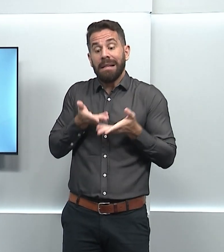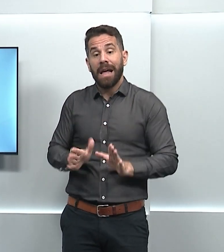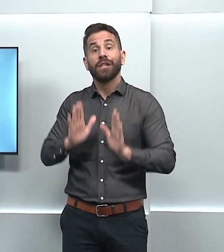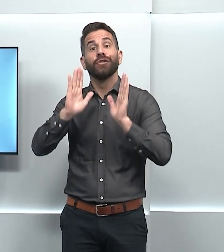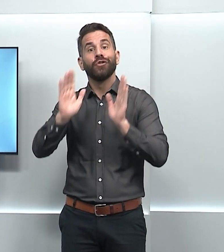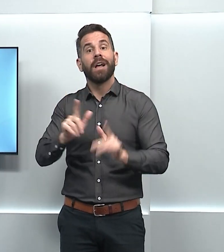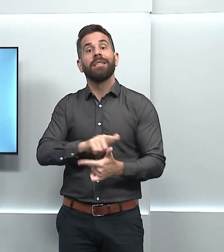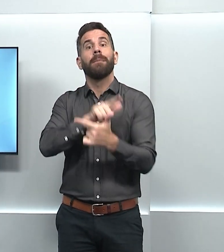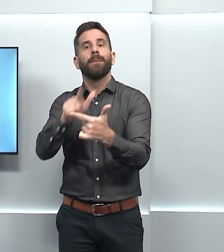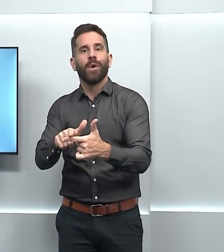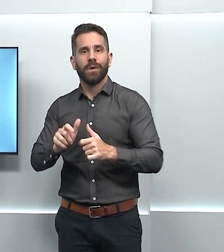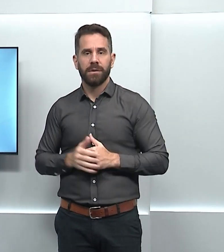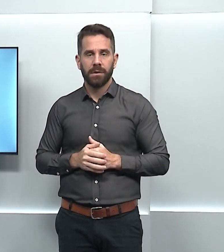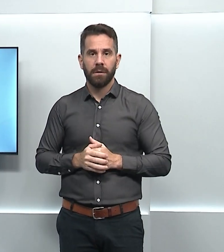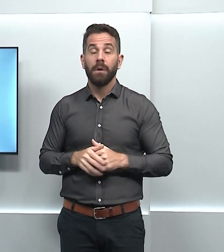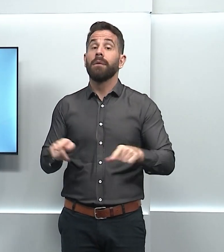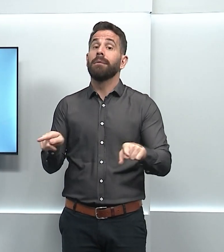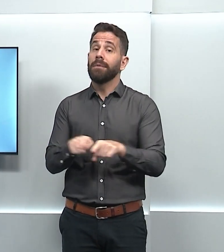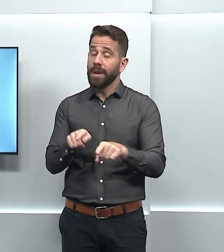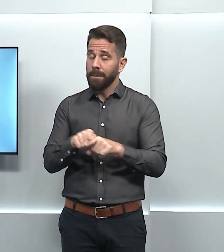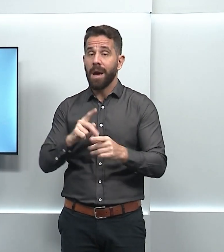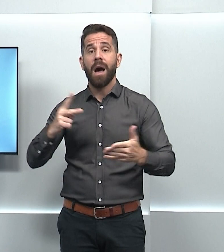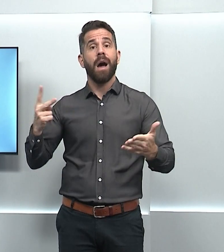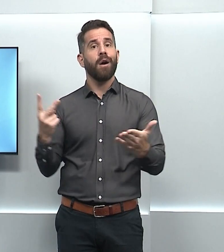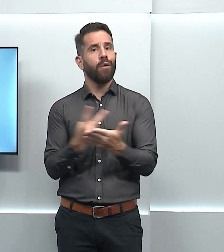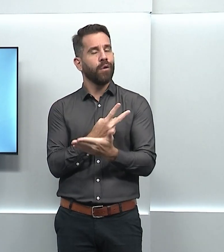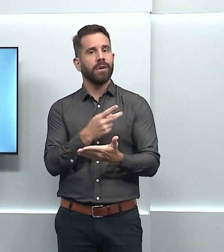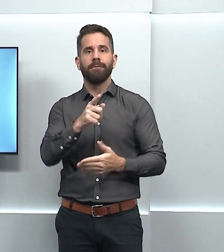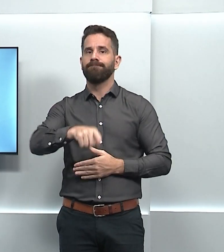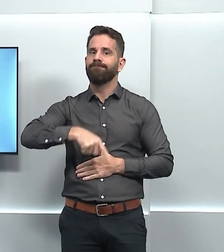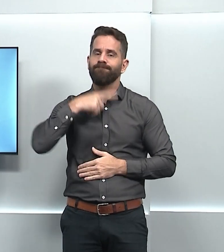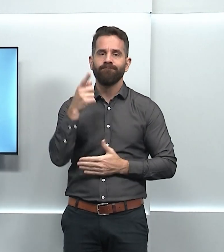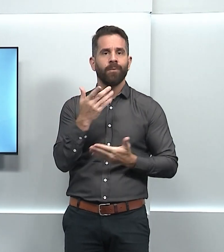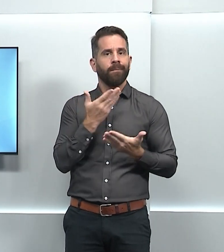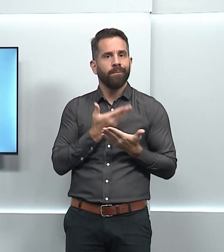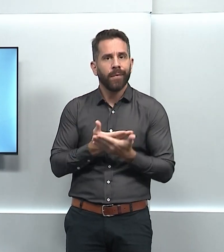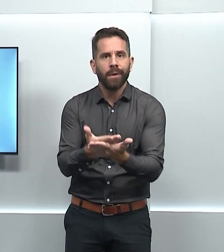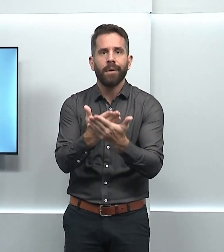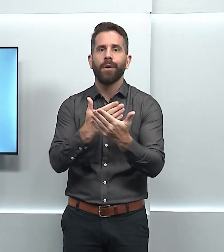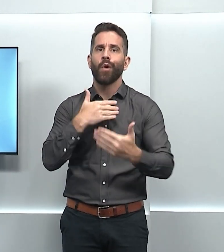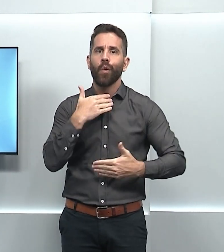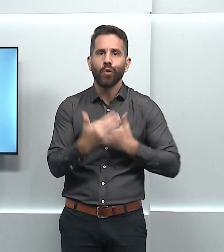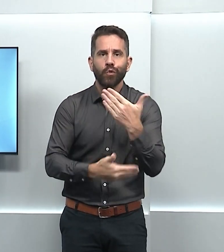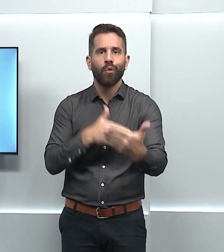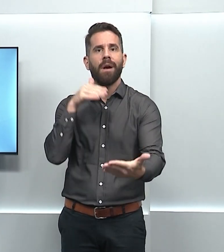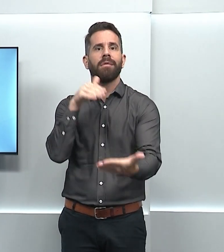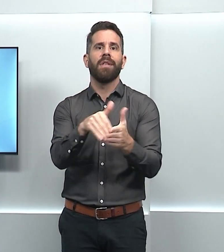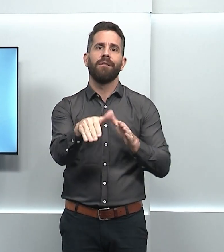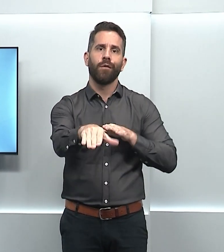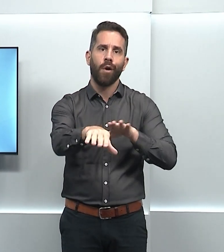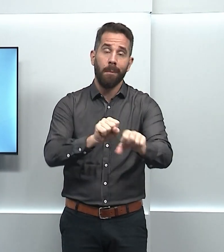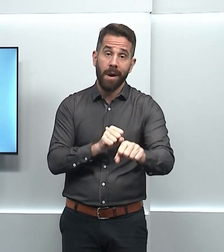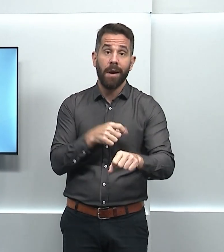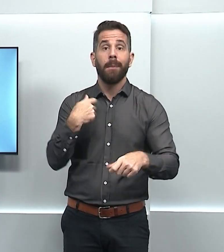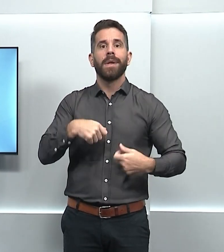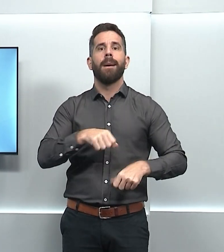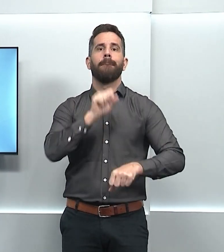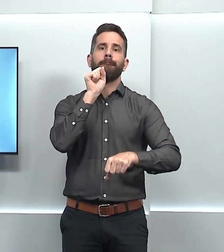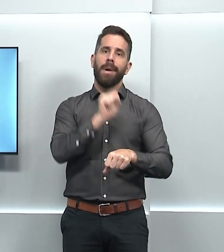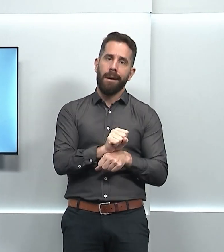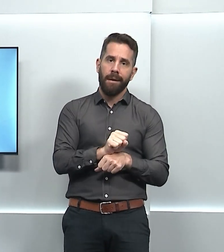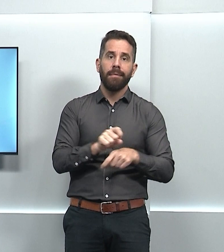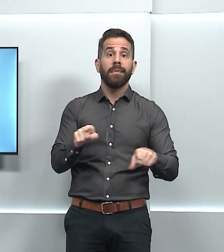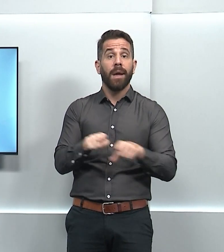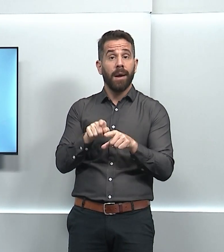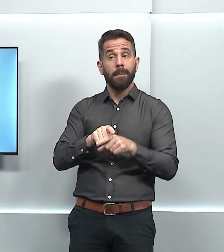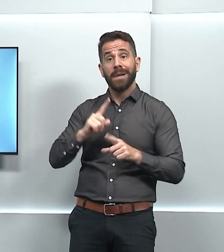também na formação educacional das jovens e muitas vezes provoca a interrupção dos estudos e dificulta a inserção